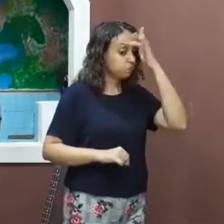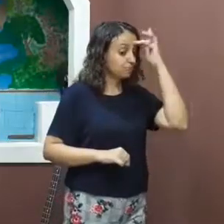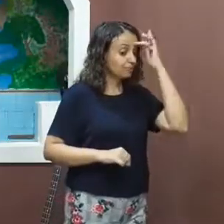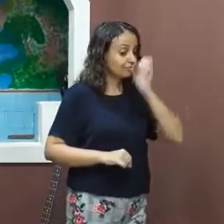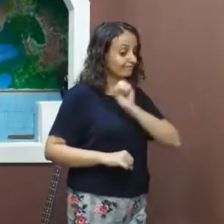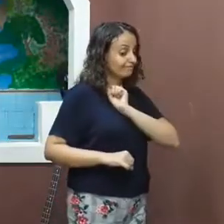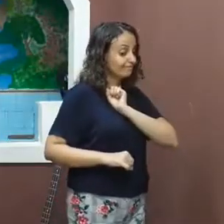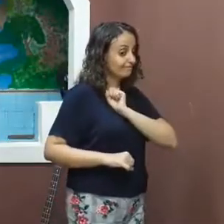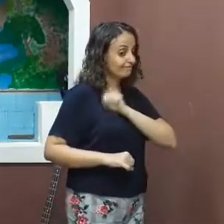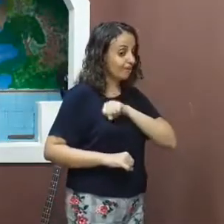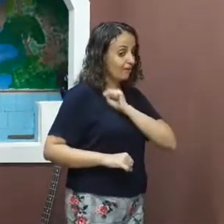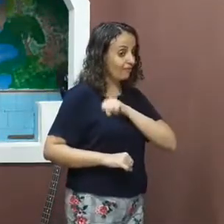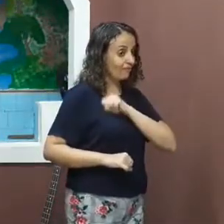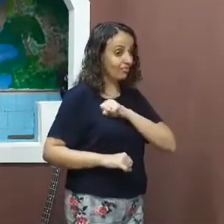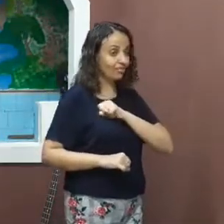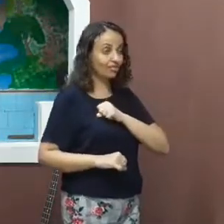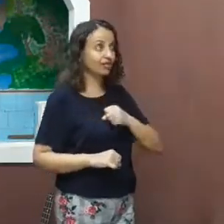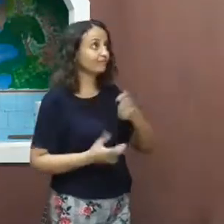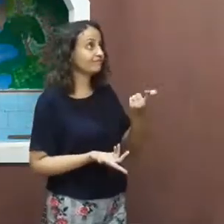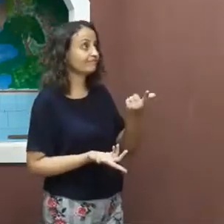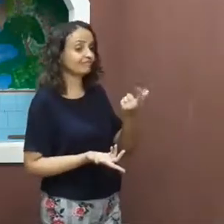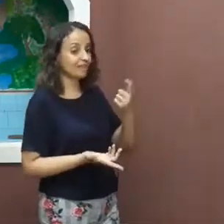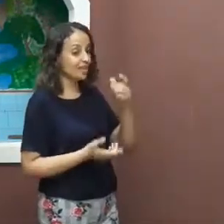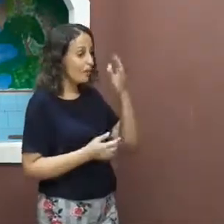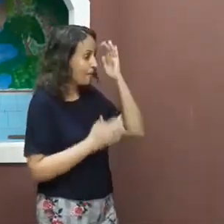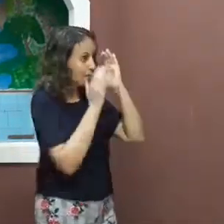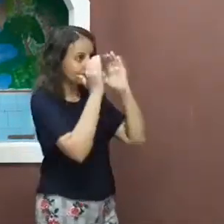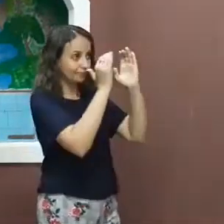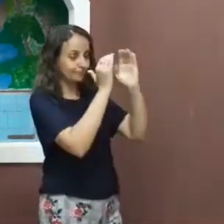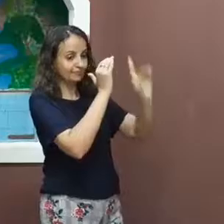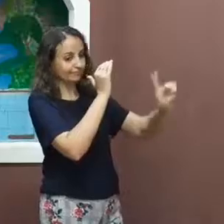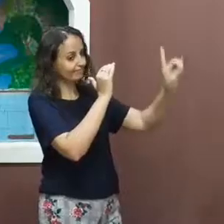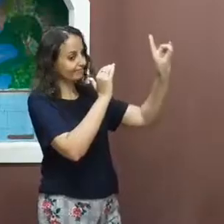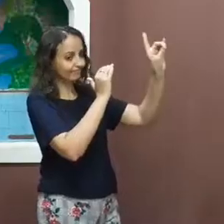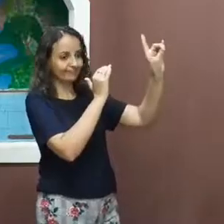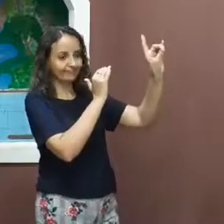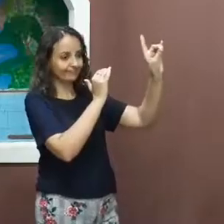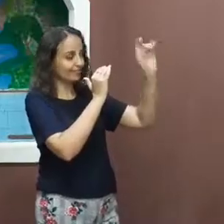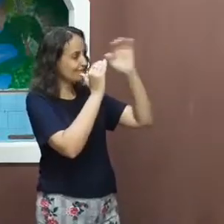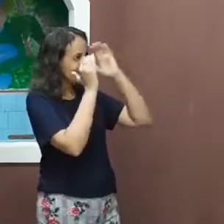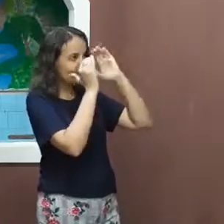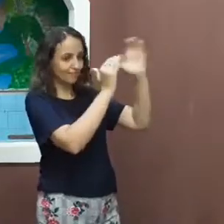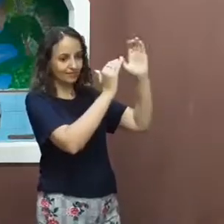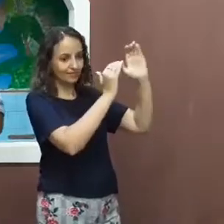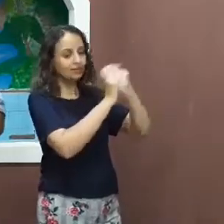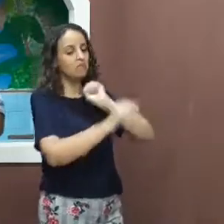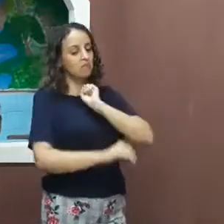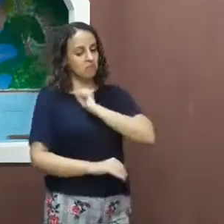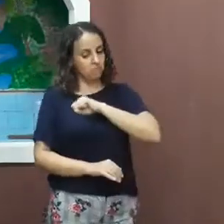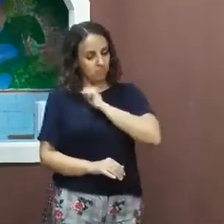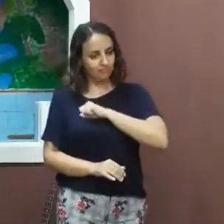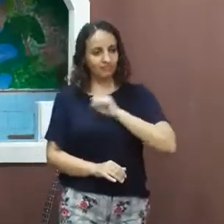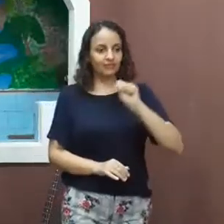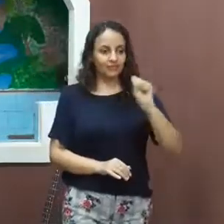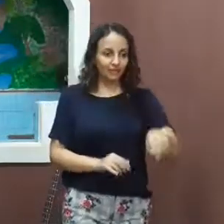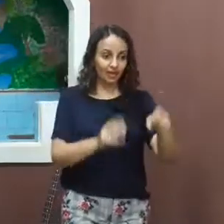não temem ao Senhor. Se temessem ao Senhor, não seriam maldosas. Simplesmente porque